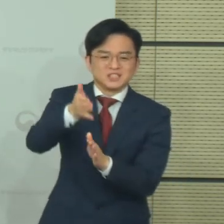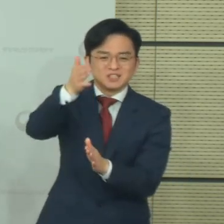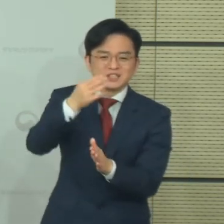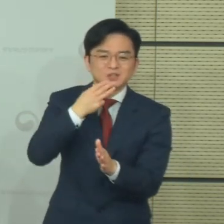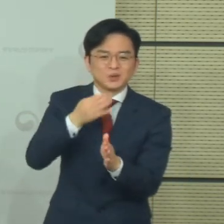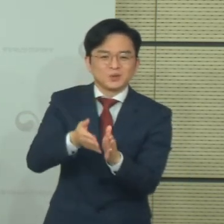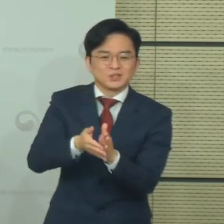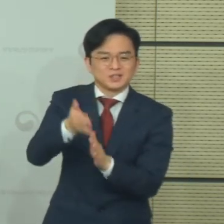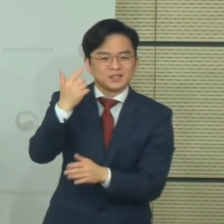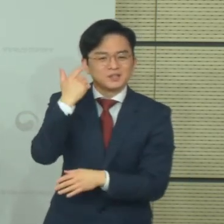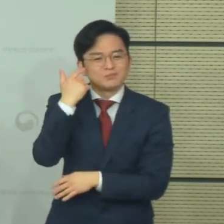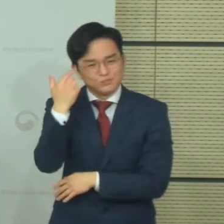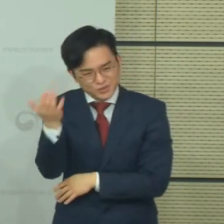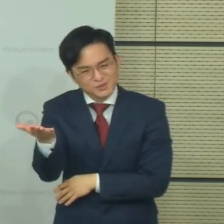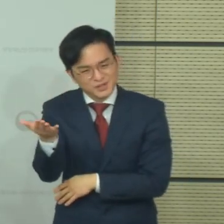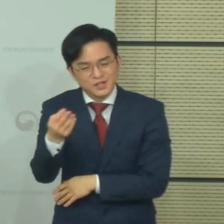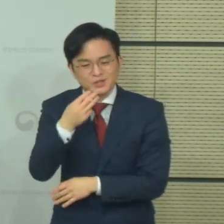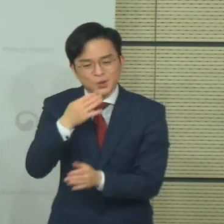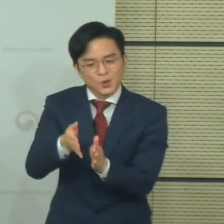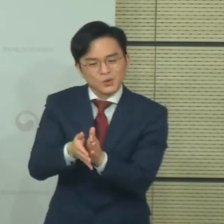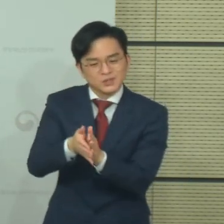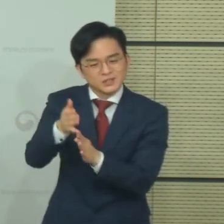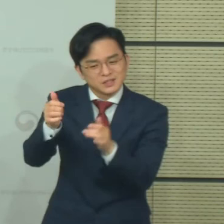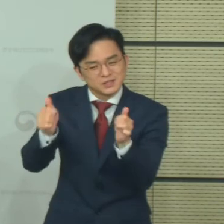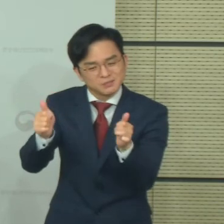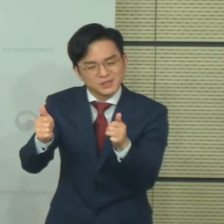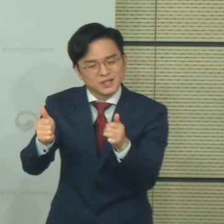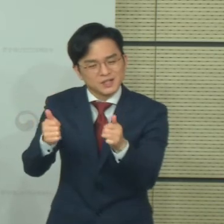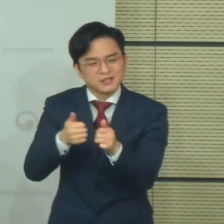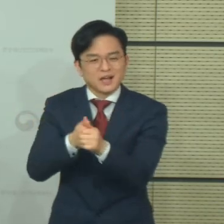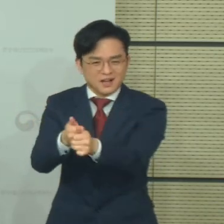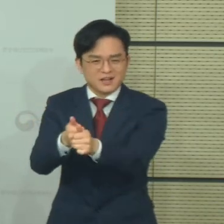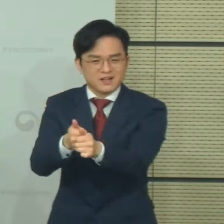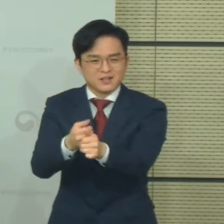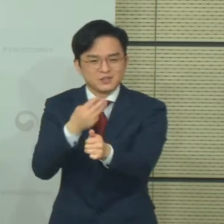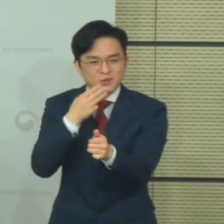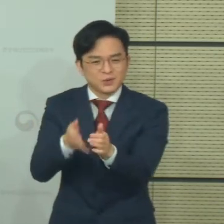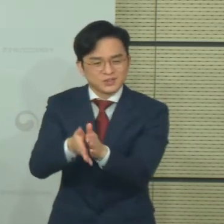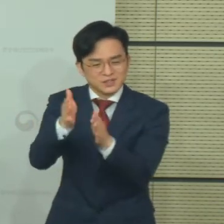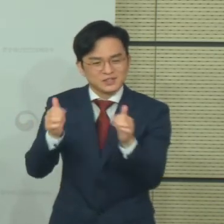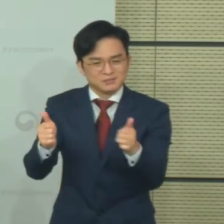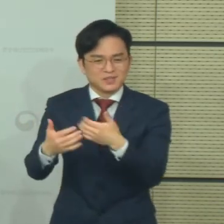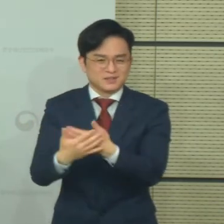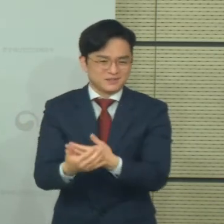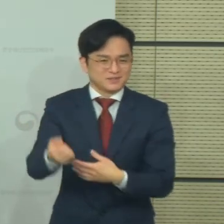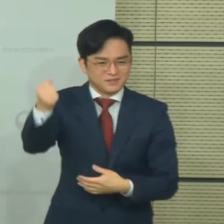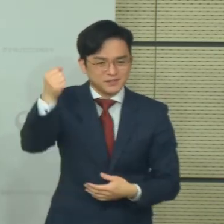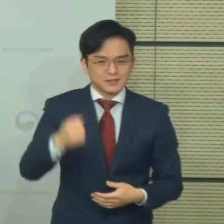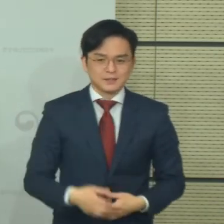여튼 판단에 따라서 추가적인 어떤 조치 사항은 이루어질 수 있을 것이라고 생각을 합니다.